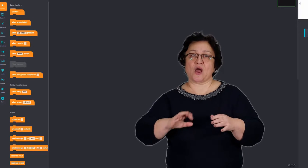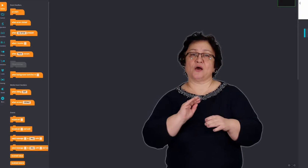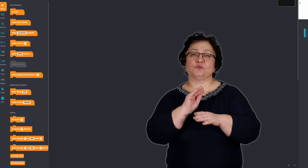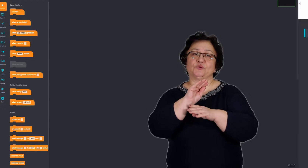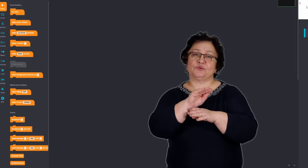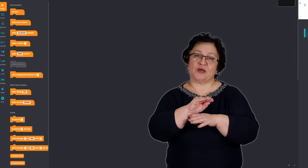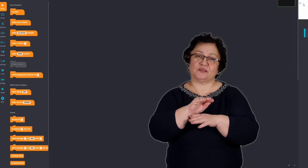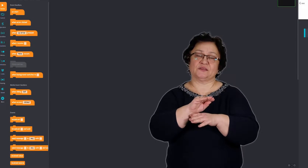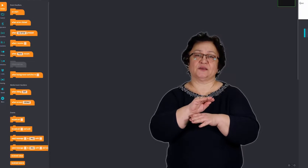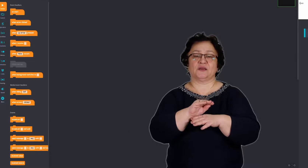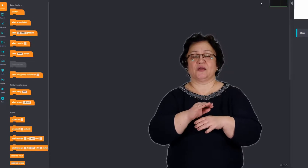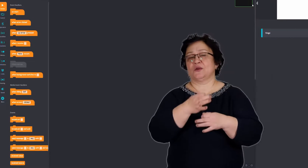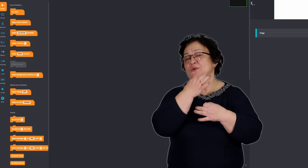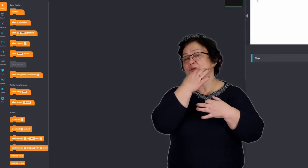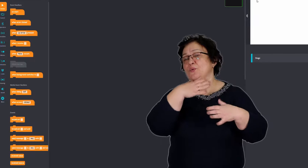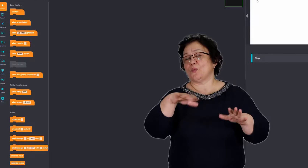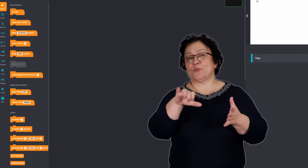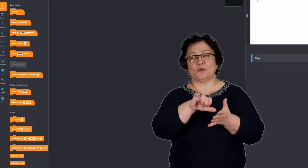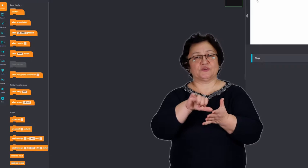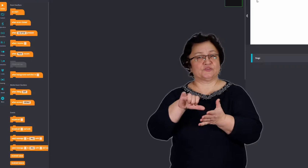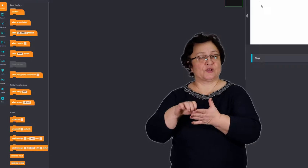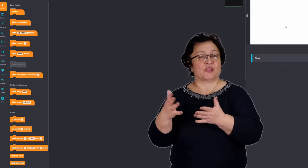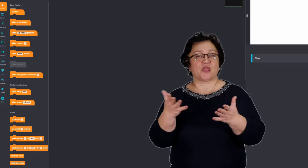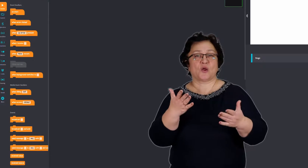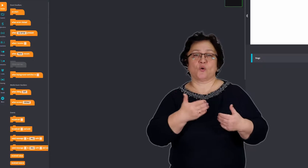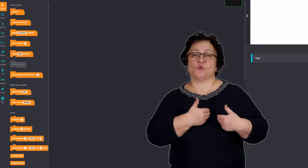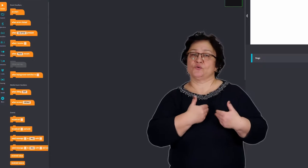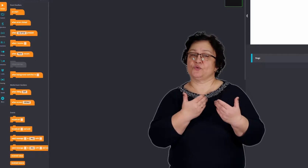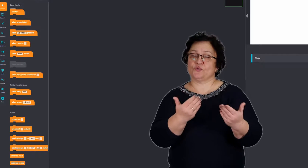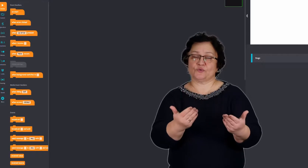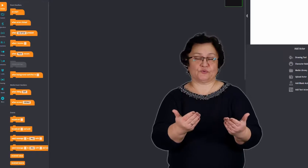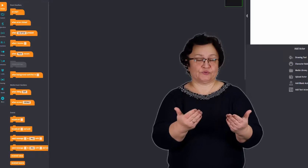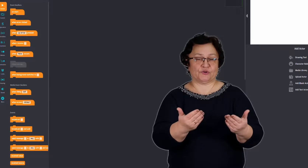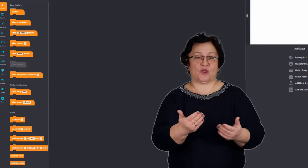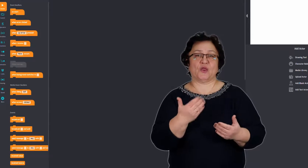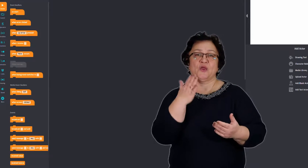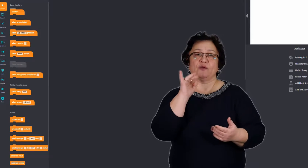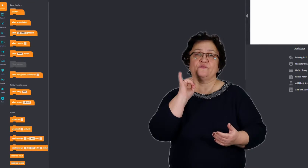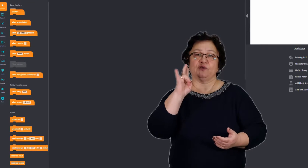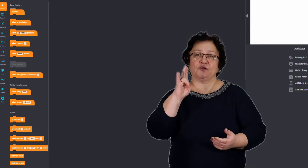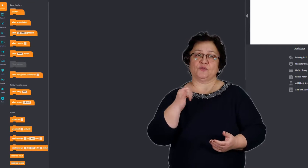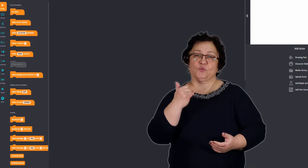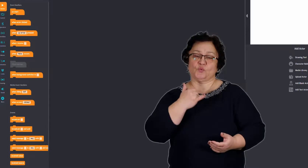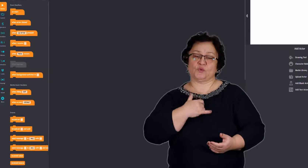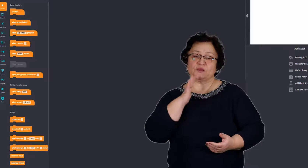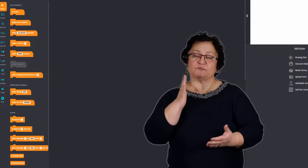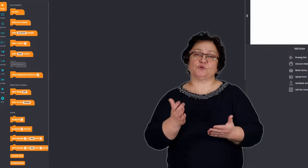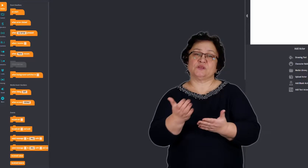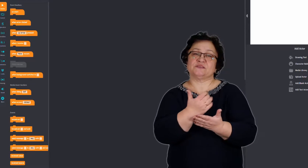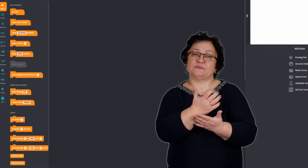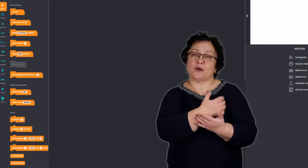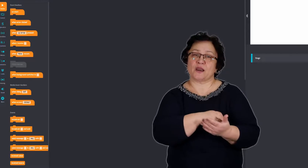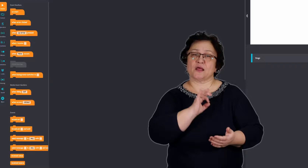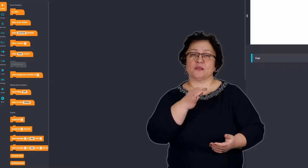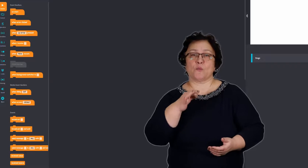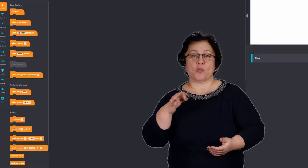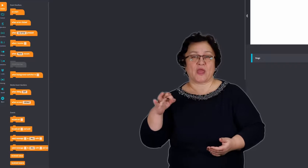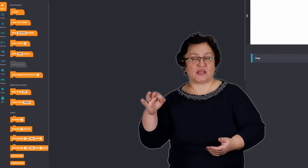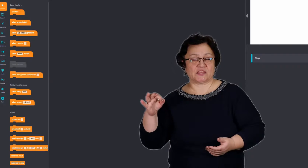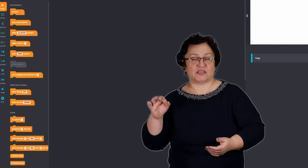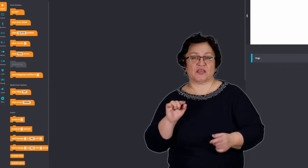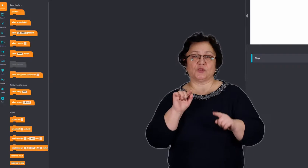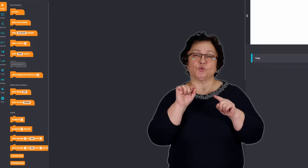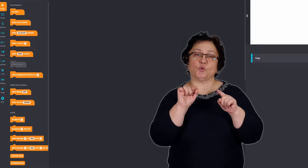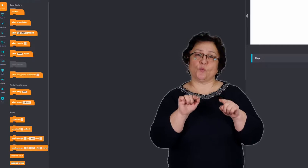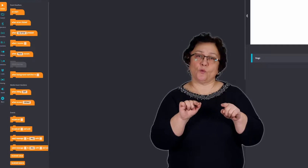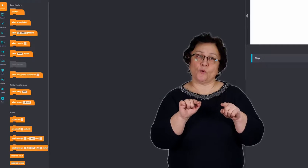додати будь-якого персонажа, якого хочеш. Він у нас сьогодні буде збирати монетки.